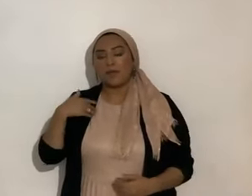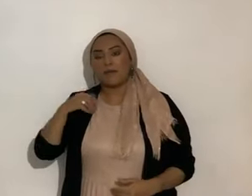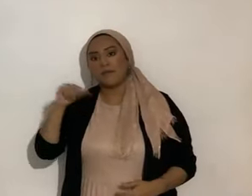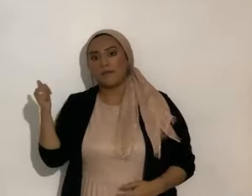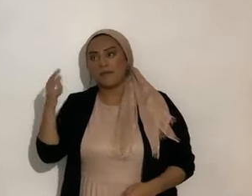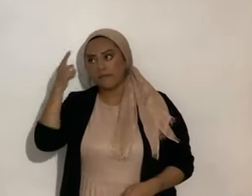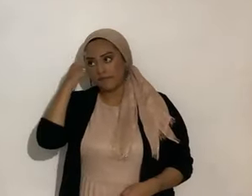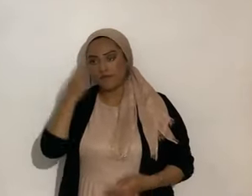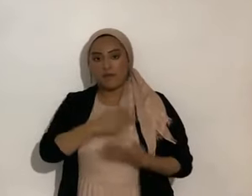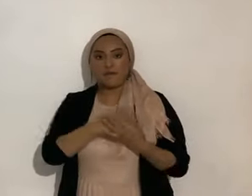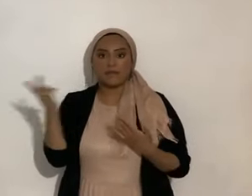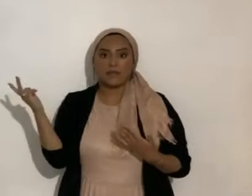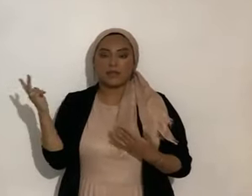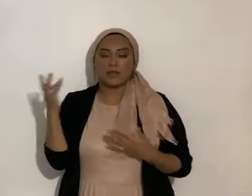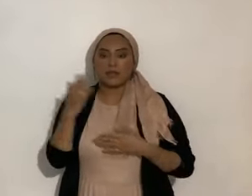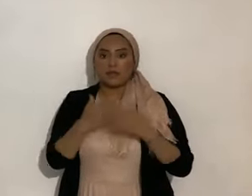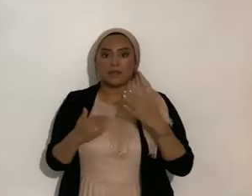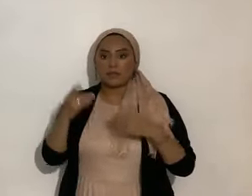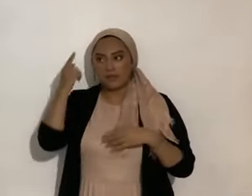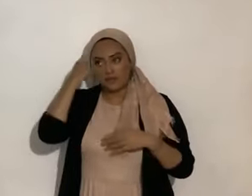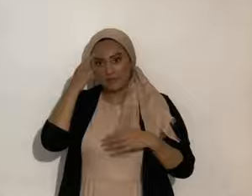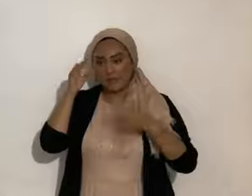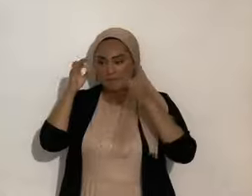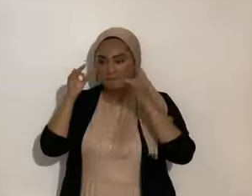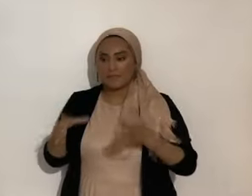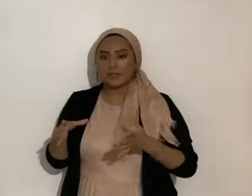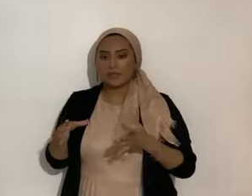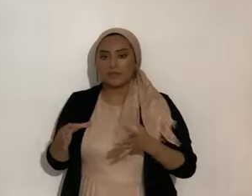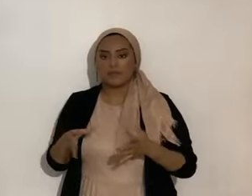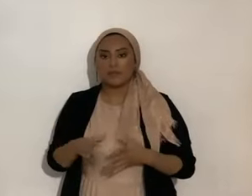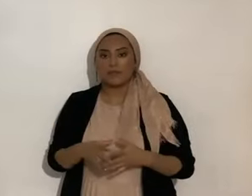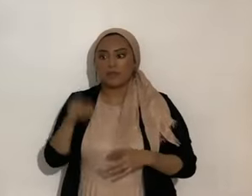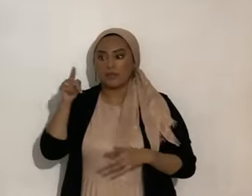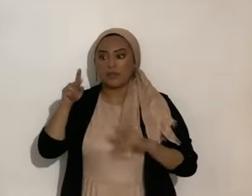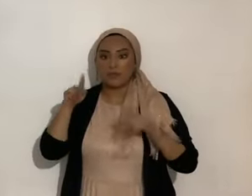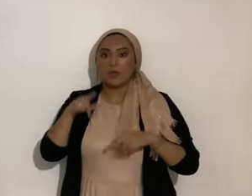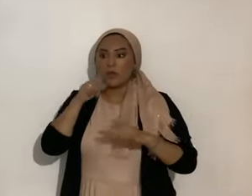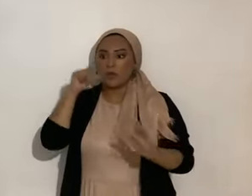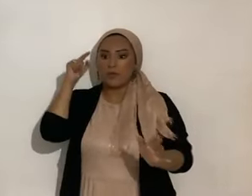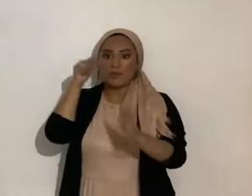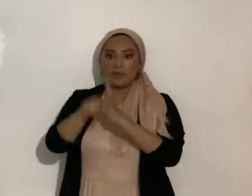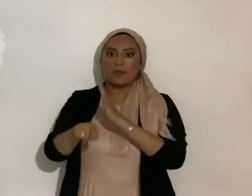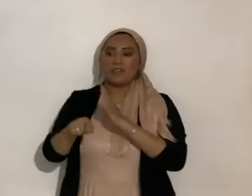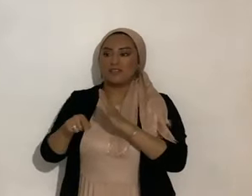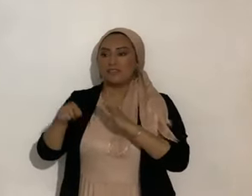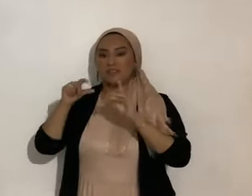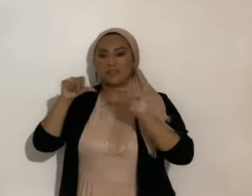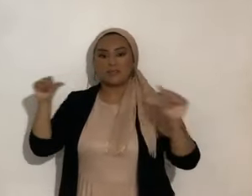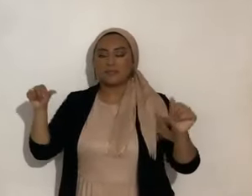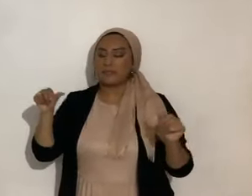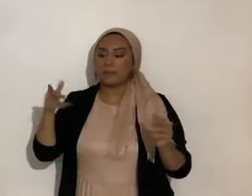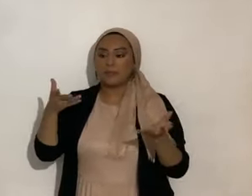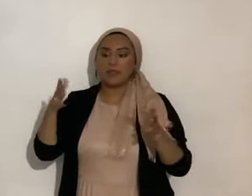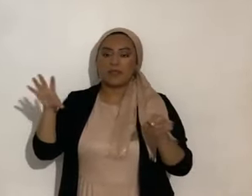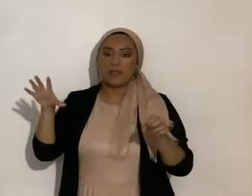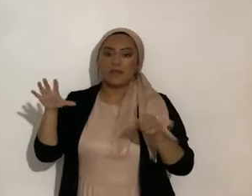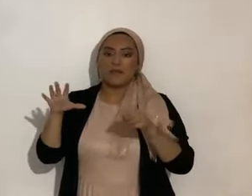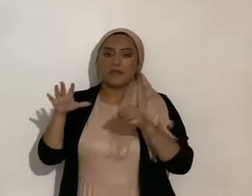mentes reprobadas, hay mentes malditas, hay mentes muy malas. Aquel que viola y mata, estrangula, pues eso ya es